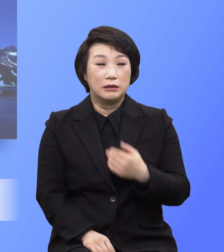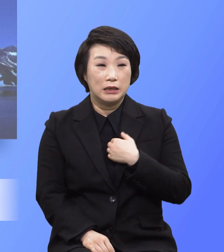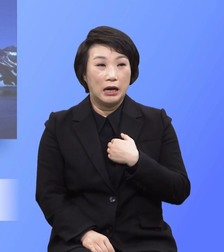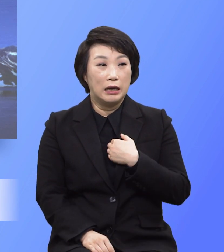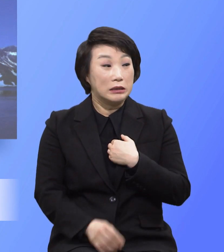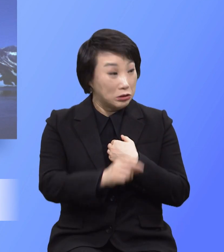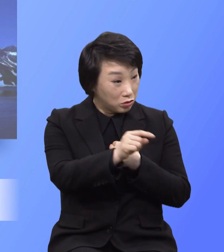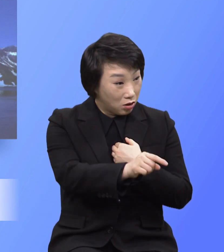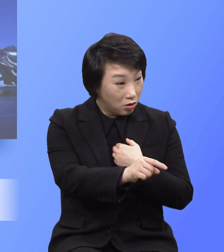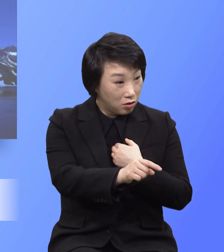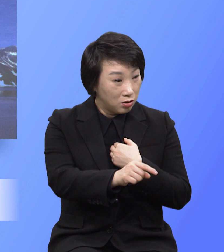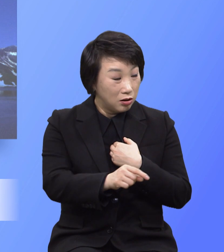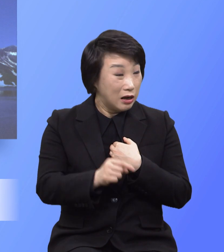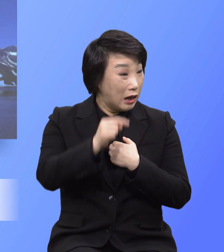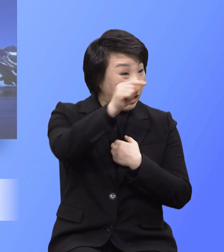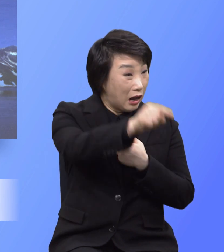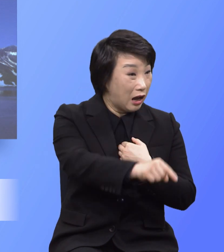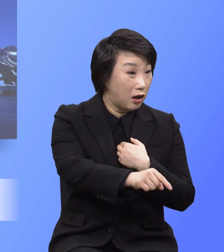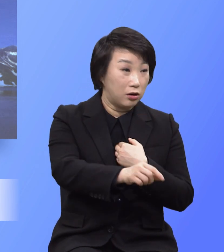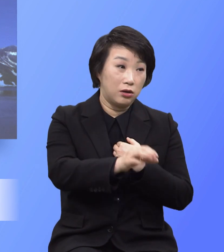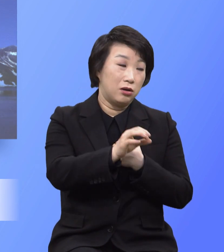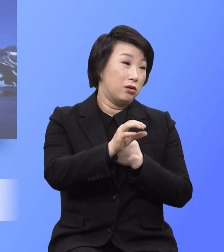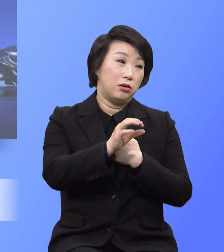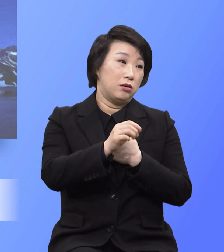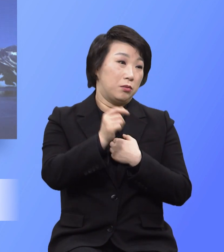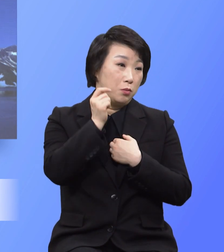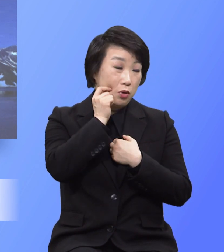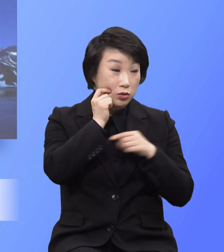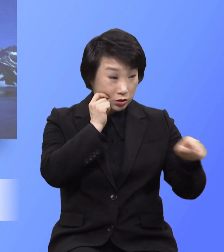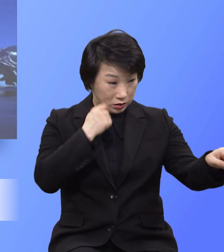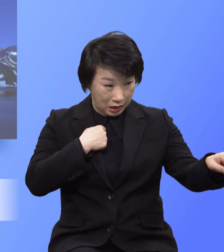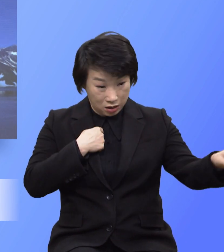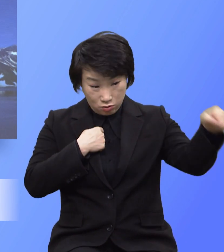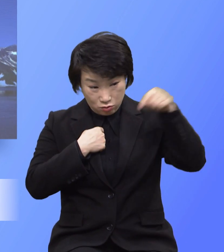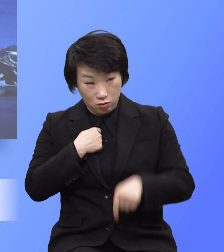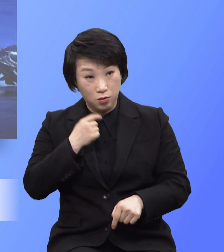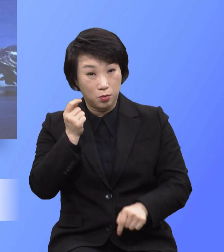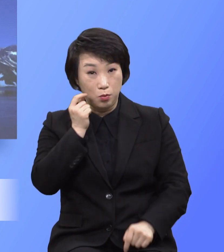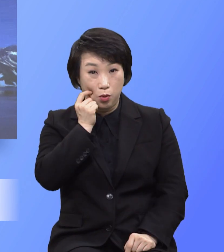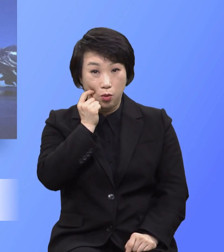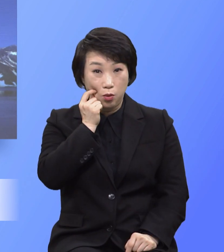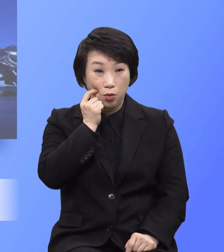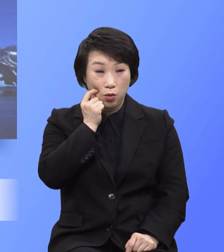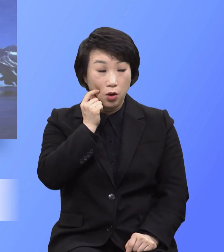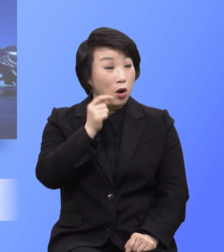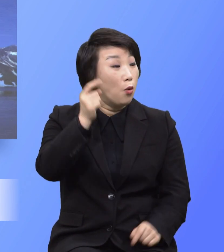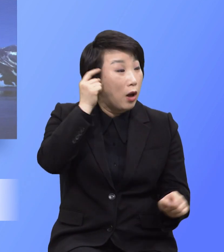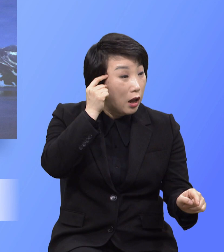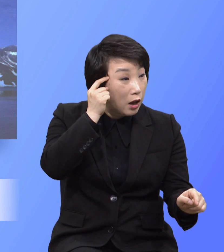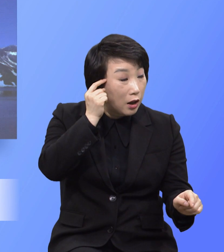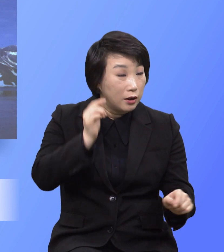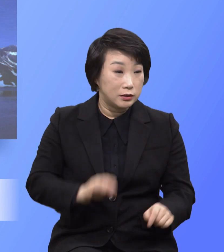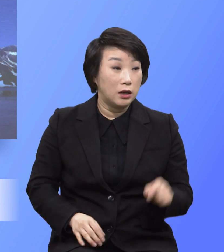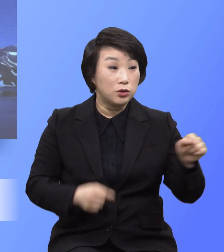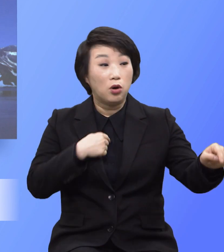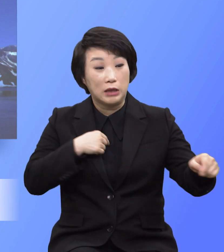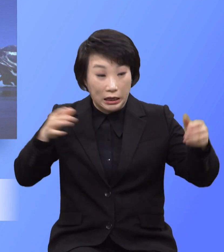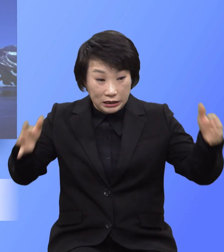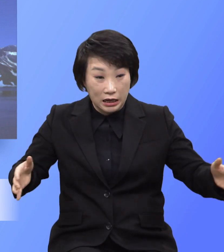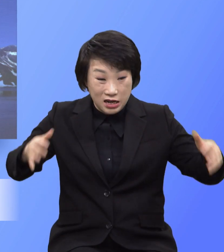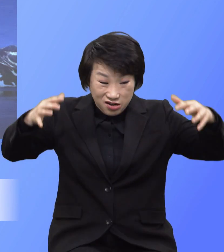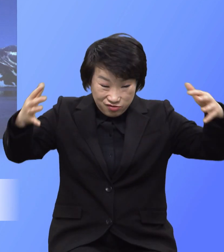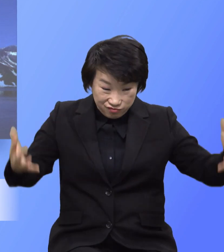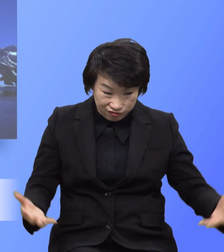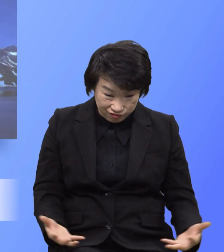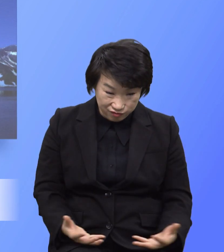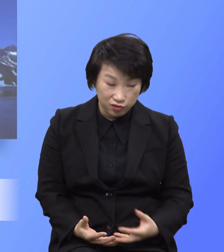나는 너에게로 여기서 갈 수도 없고 너는 나에게로 올 수도 없다. 그 이유가 뭐냐? 너와 나와